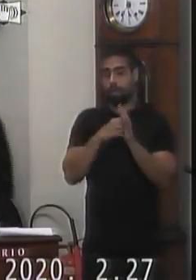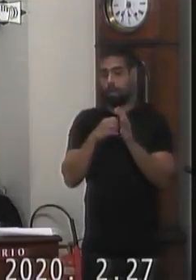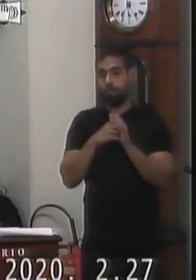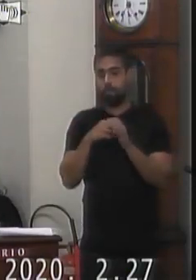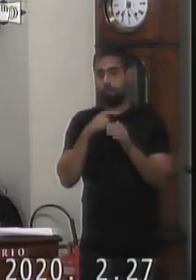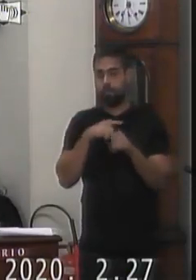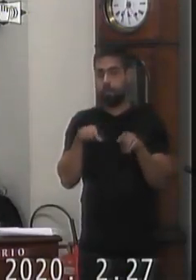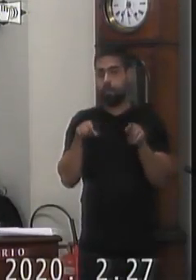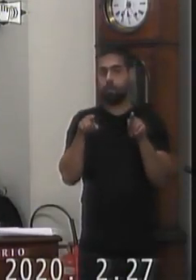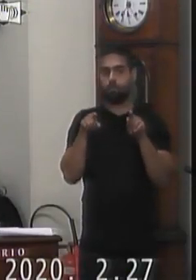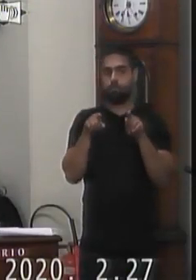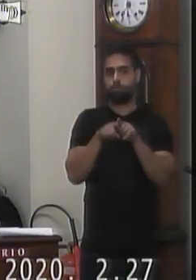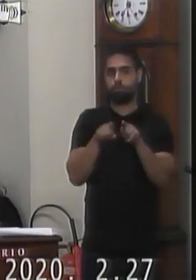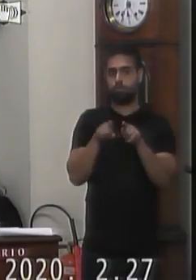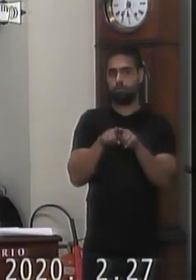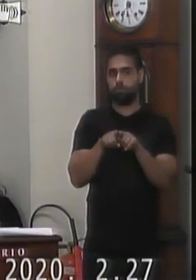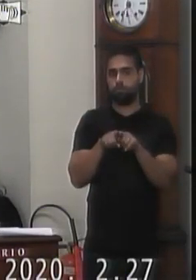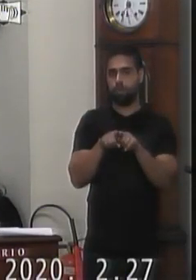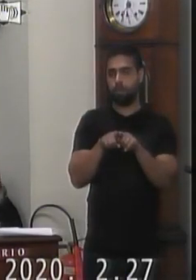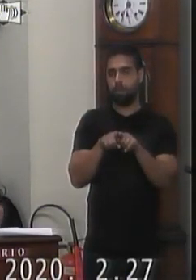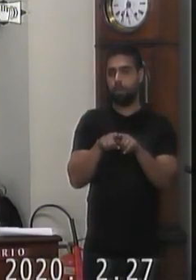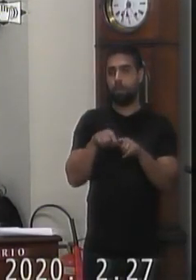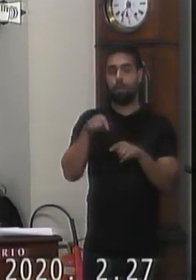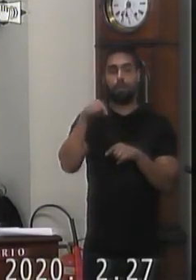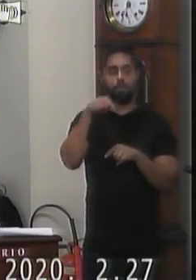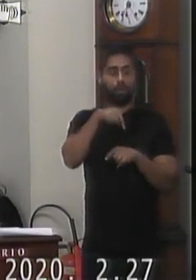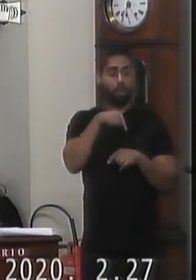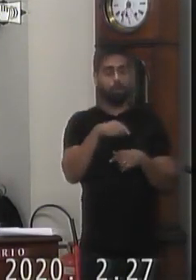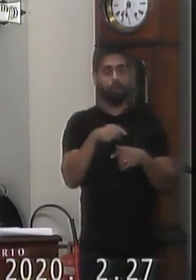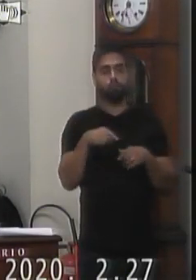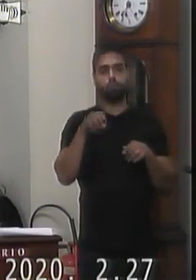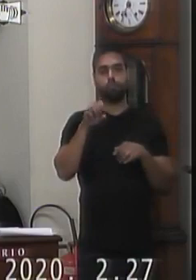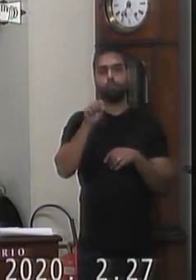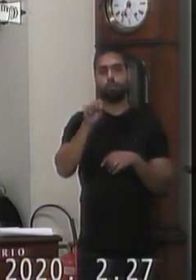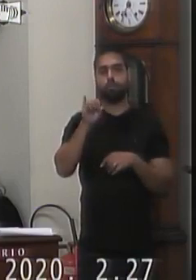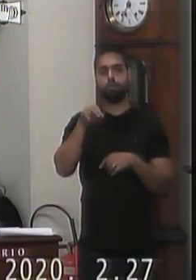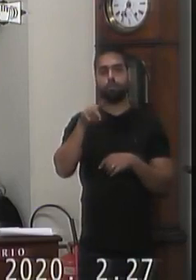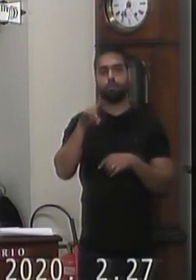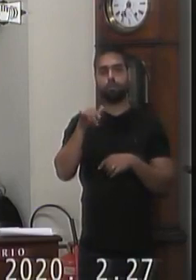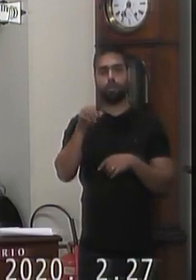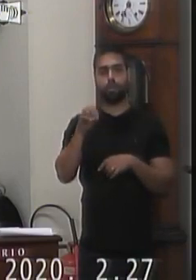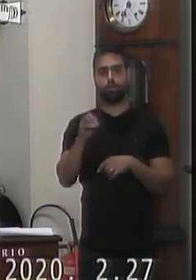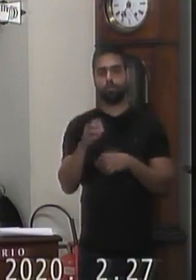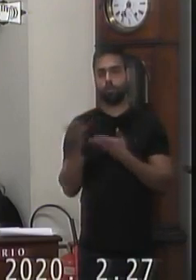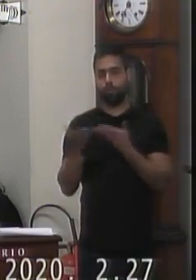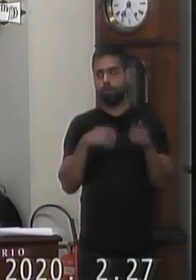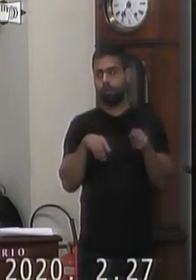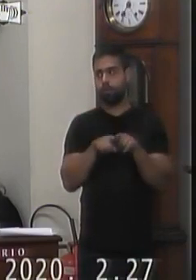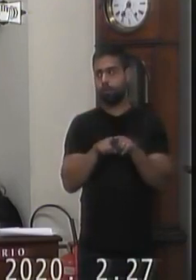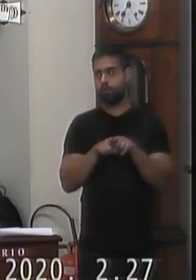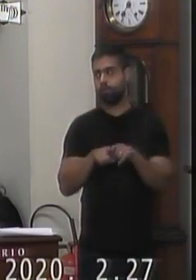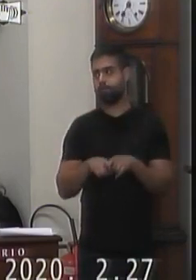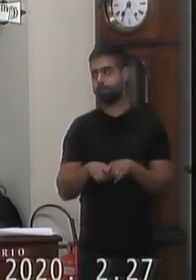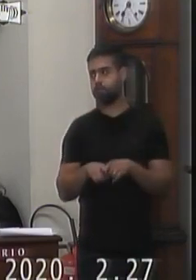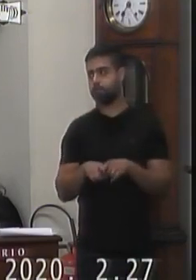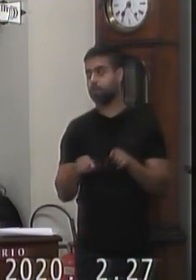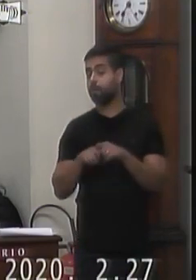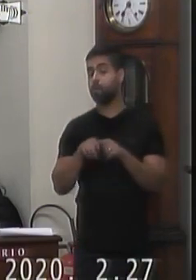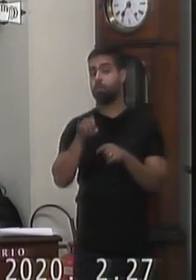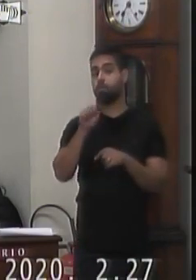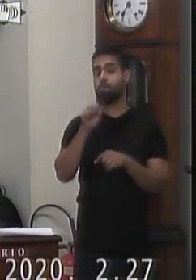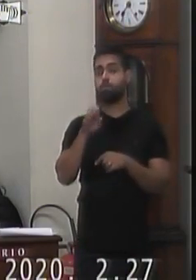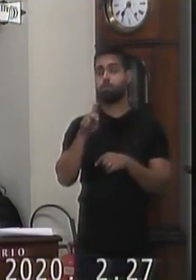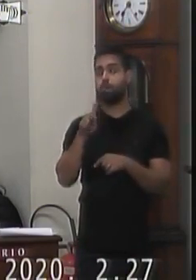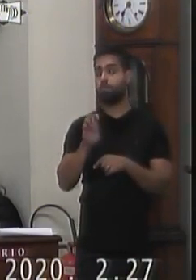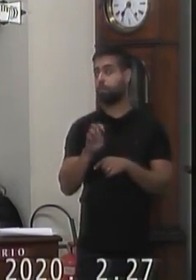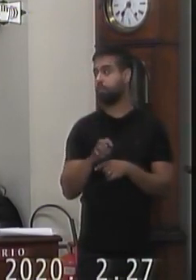que haja chancela tanto da autarquia, tanto quanto do sindicato. Então eu queria endossar o sindicato também. E vamos colocar o CEP também na discussão, presidente.